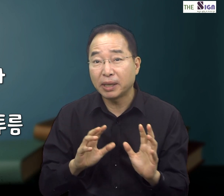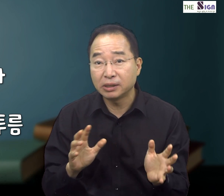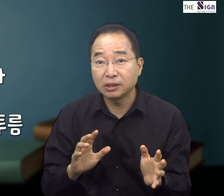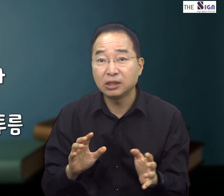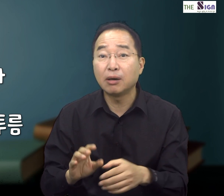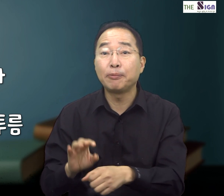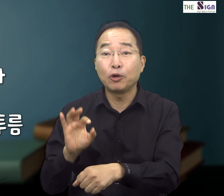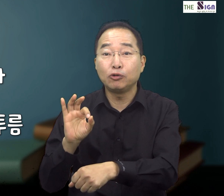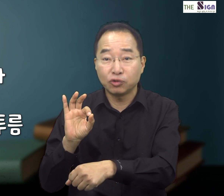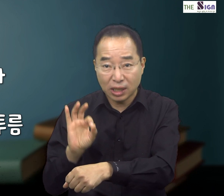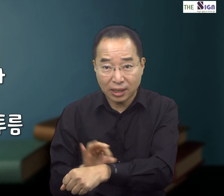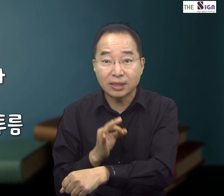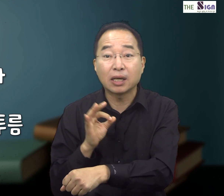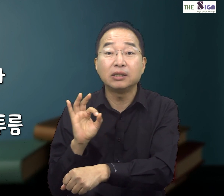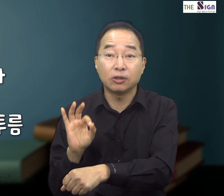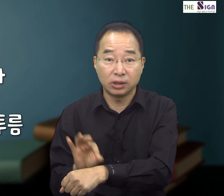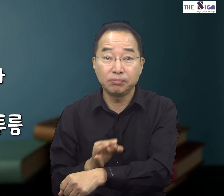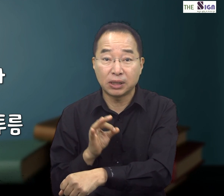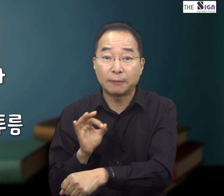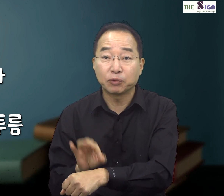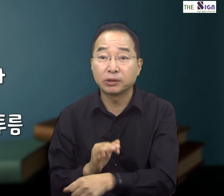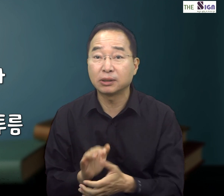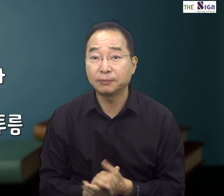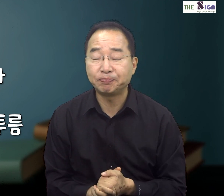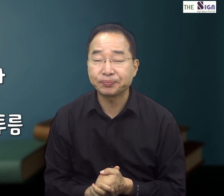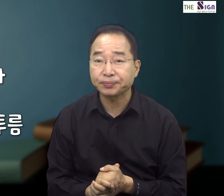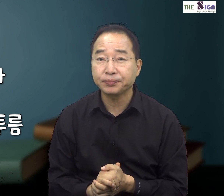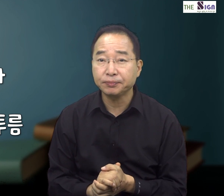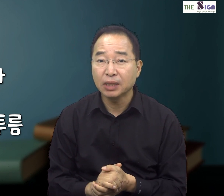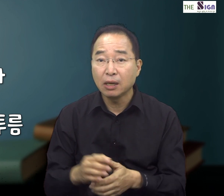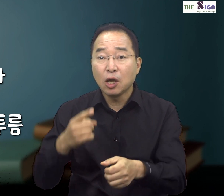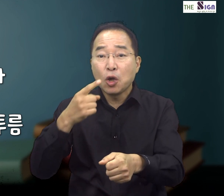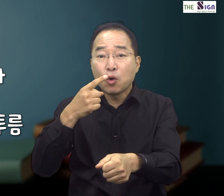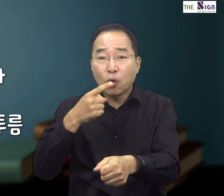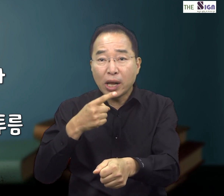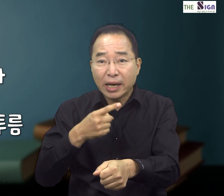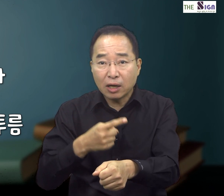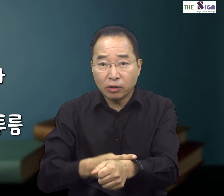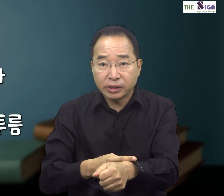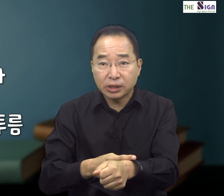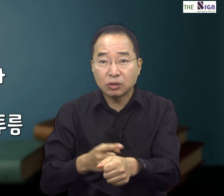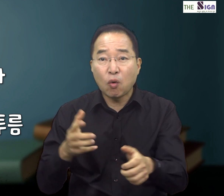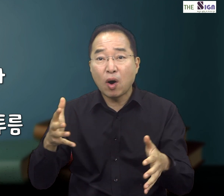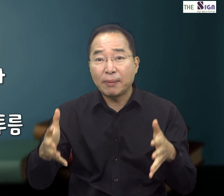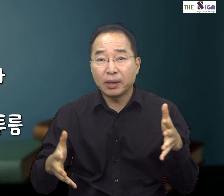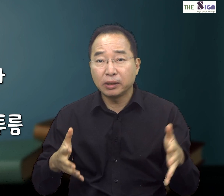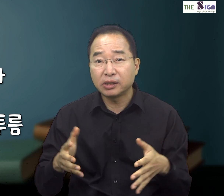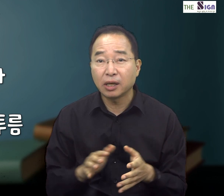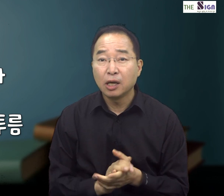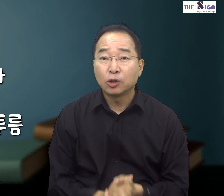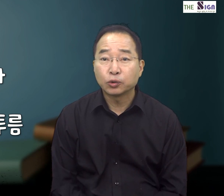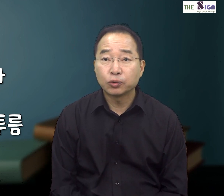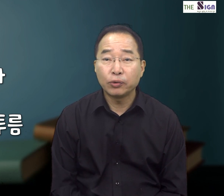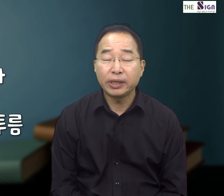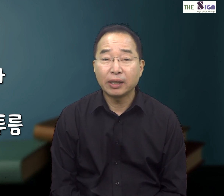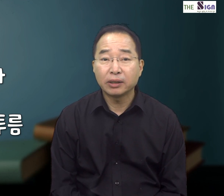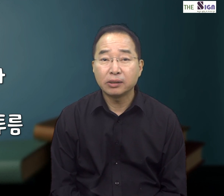쓰는 이런 표현 중에 대장을 이걸 씁니다. 어쨌든 요걸 하나를 걸치고 하면은 이제 소위라는 게 이제